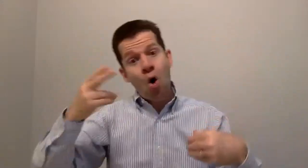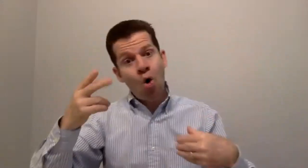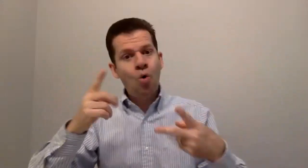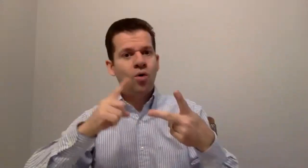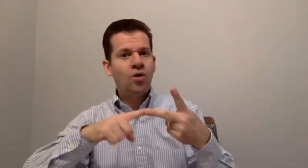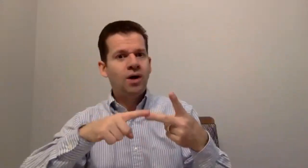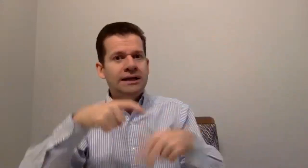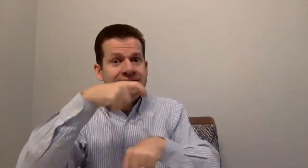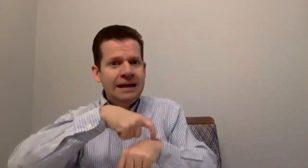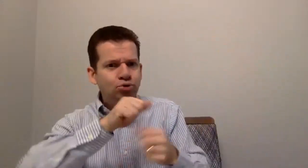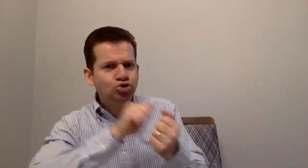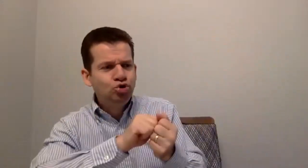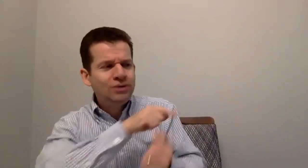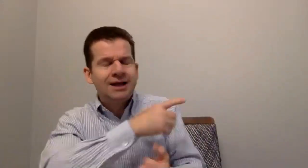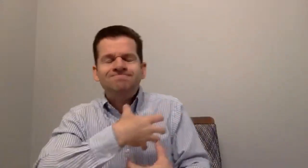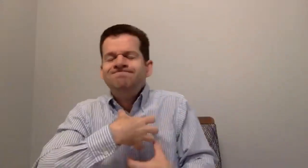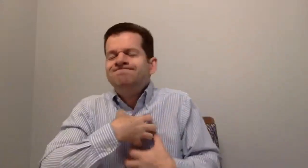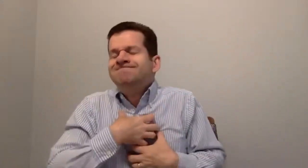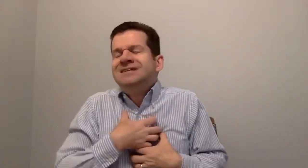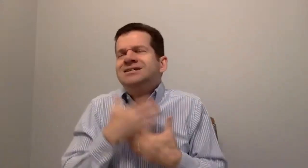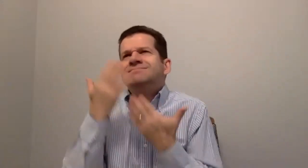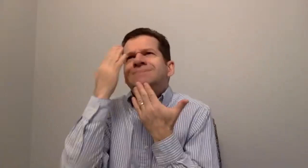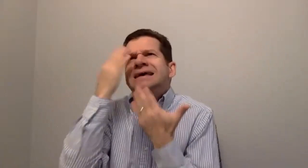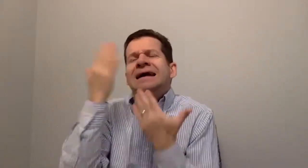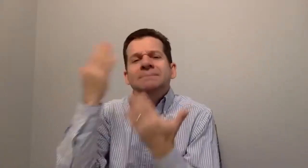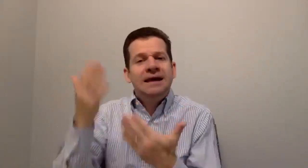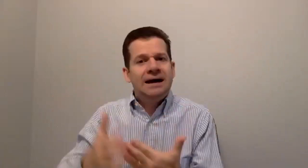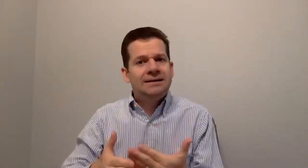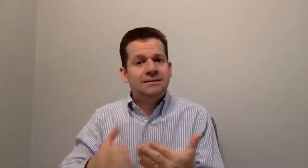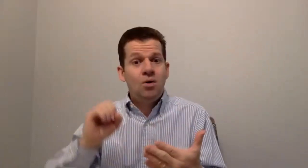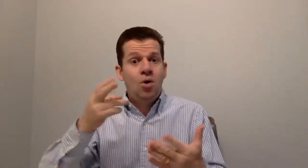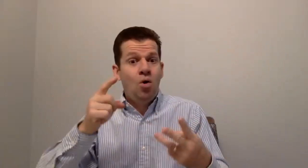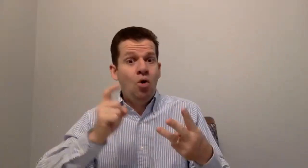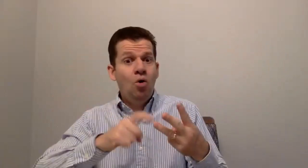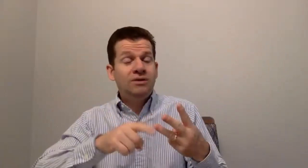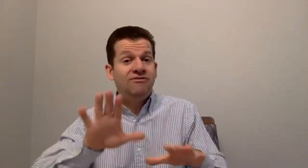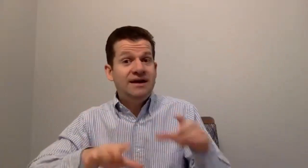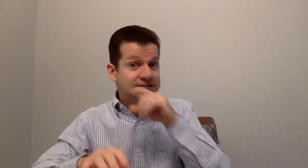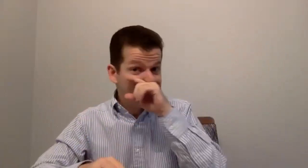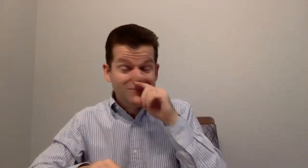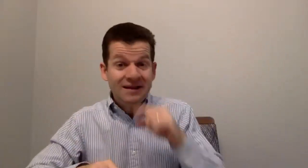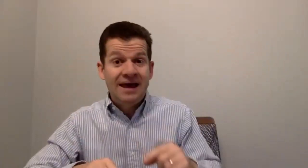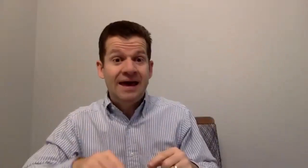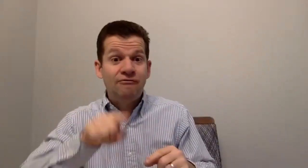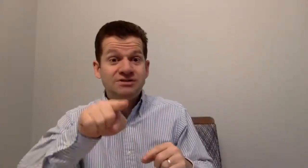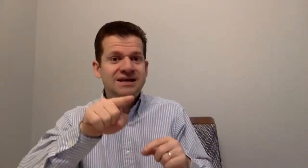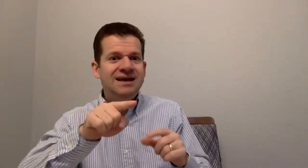Ou, tempo junto, ela sente, obrigada. Ou, talvez, você